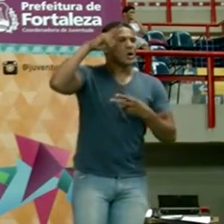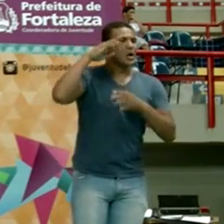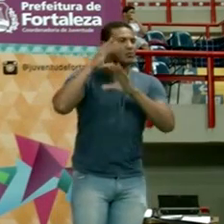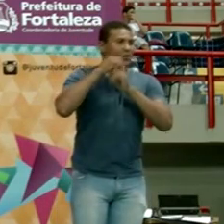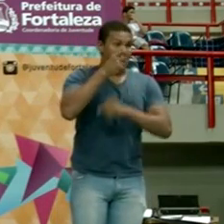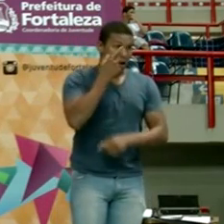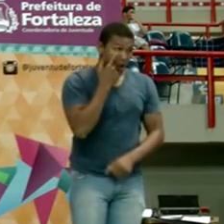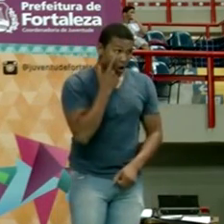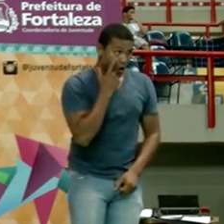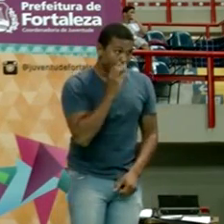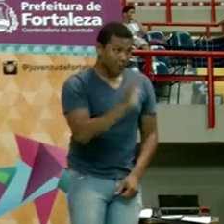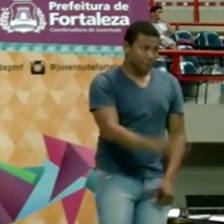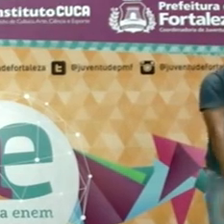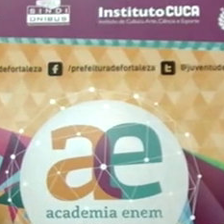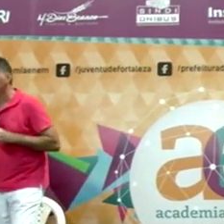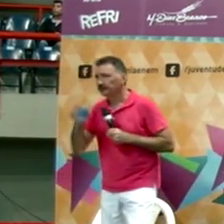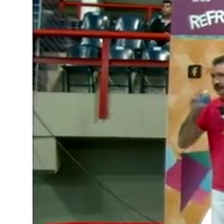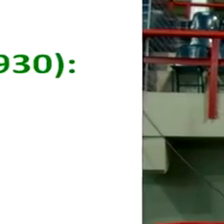analisar.